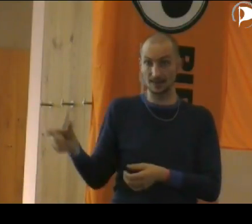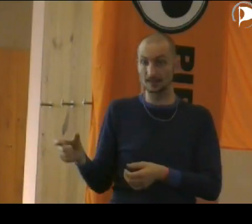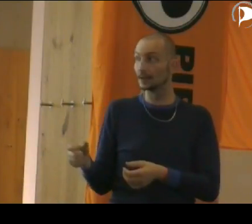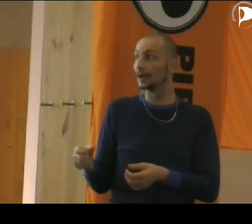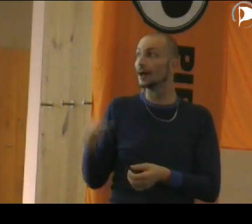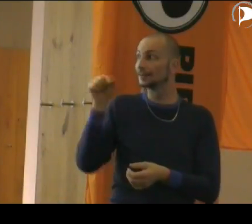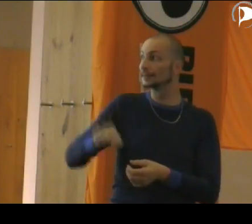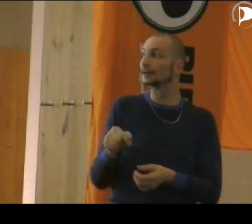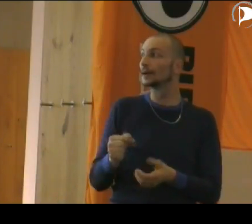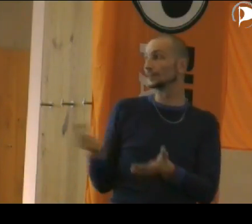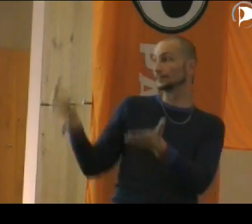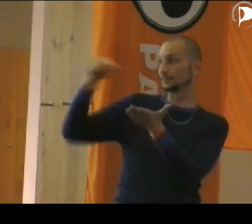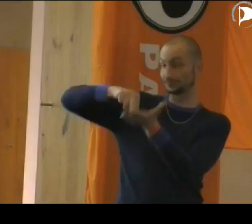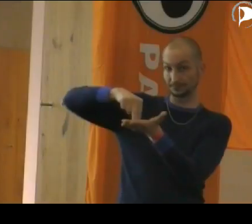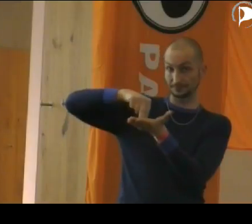vorstellen